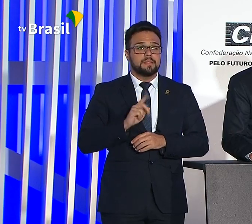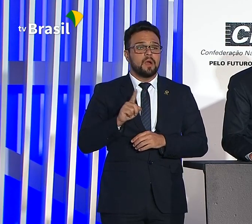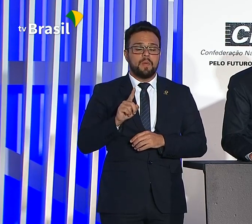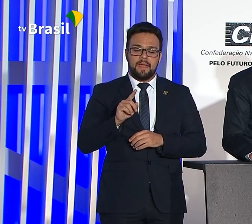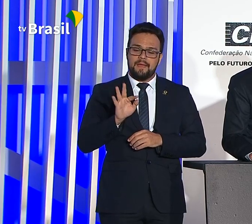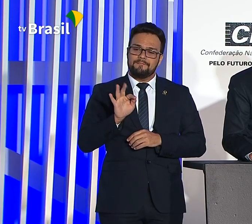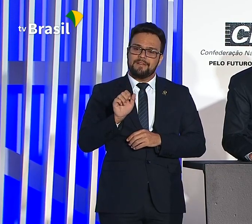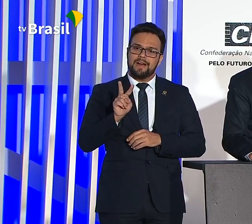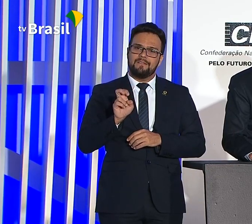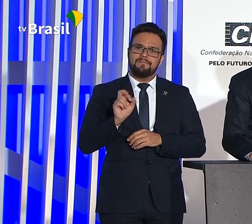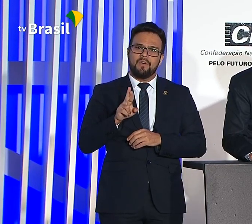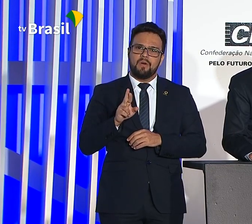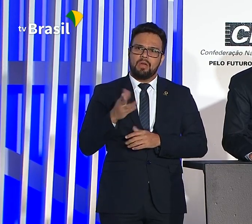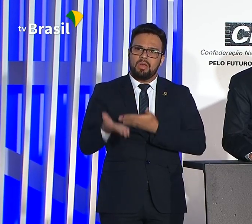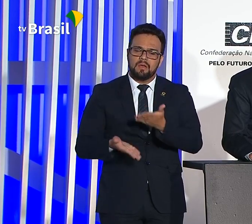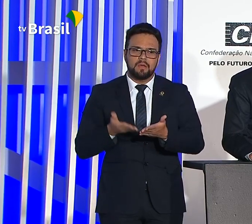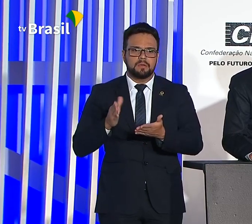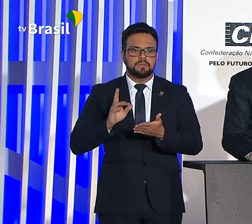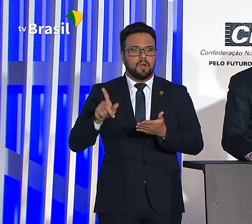atendê-los é obrigação